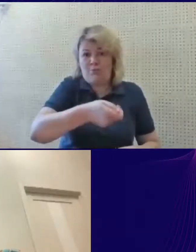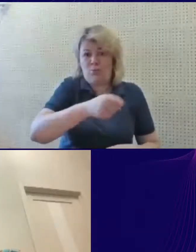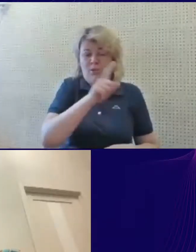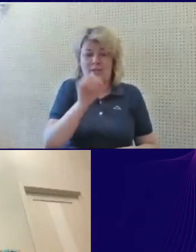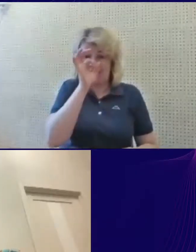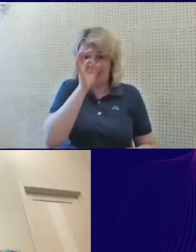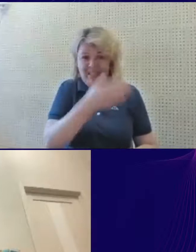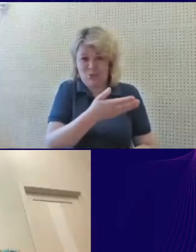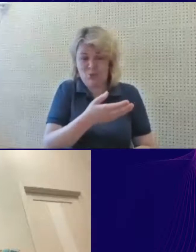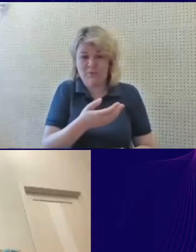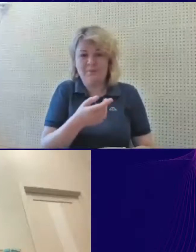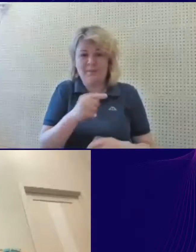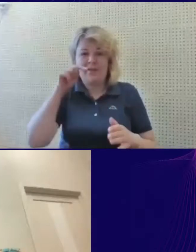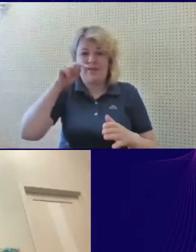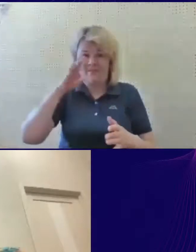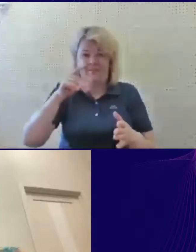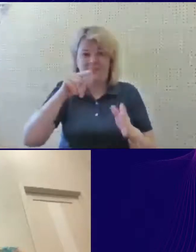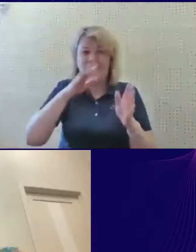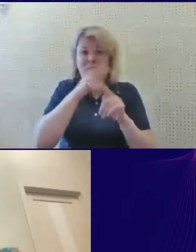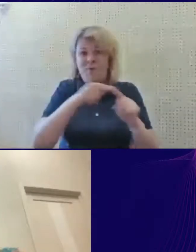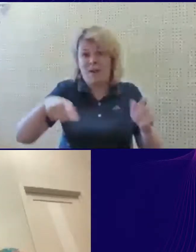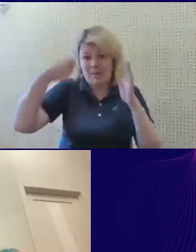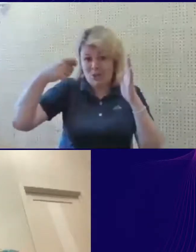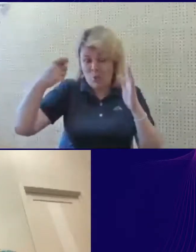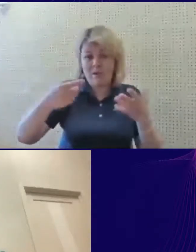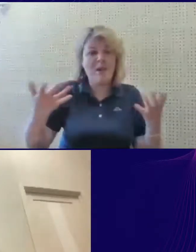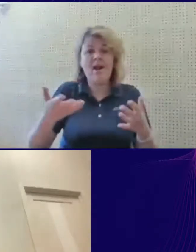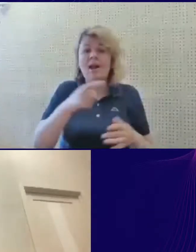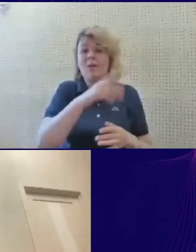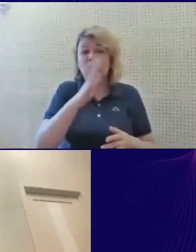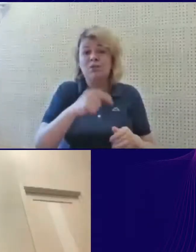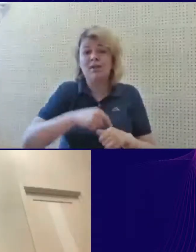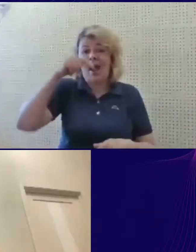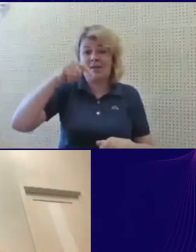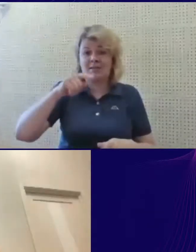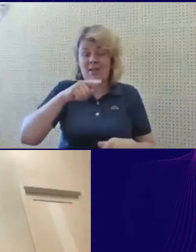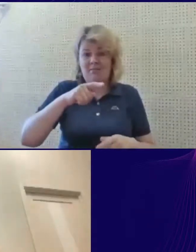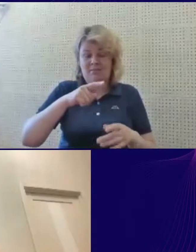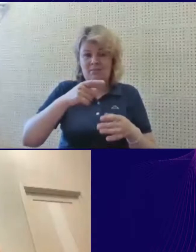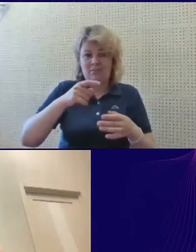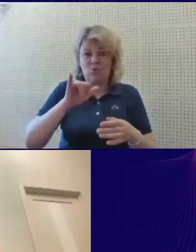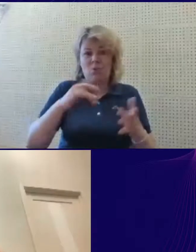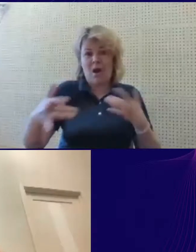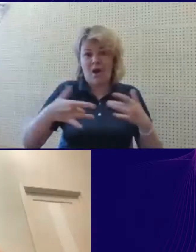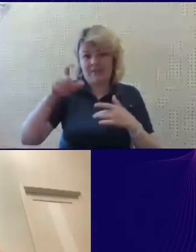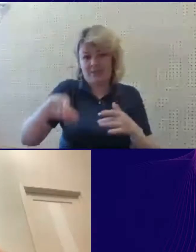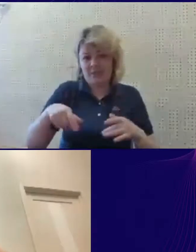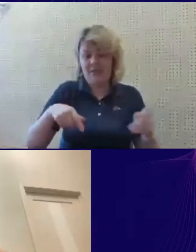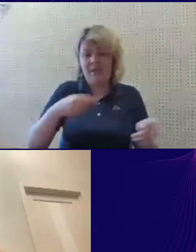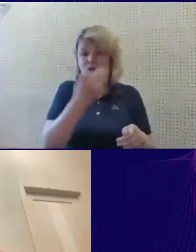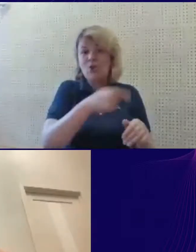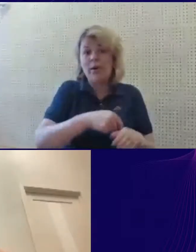задницу внутри кадра. Ее реакция, вот, и это то, что нужно Муратовой как